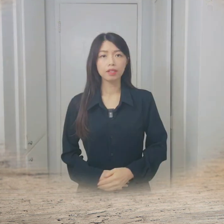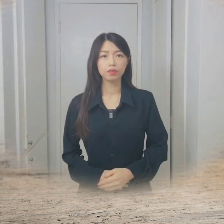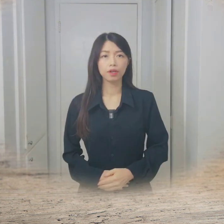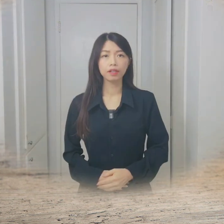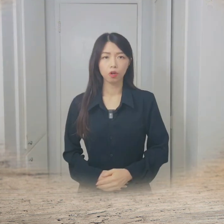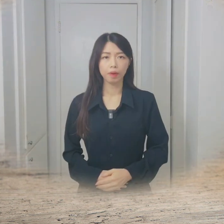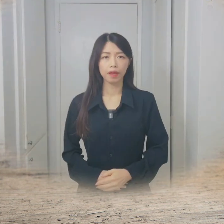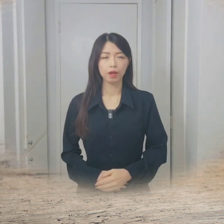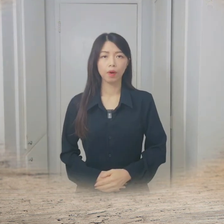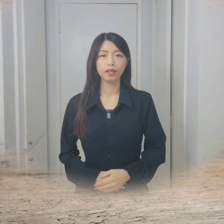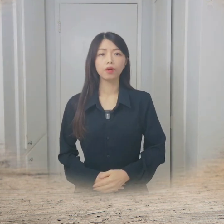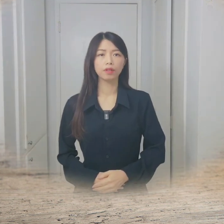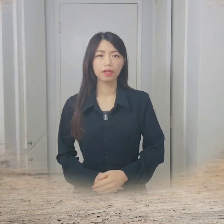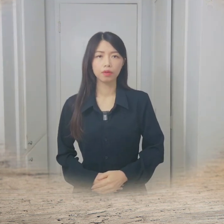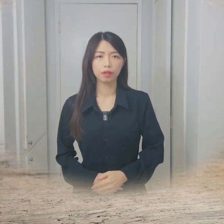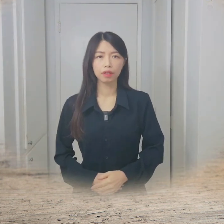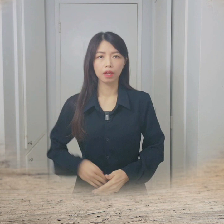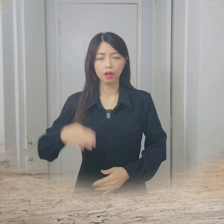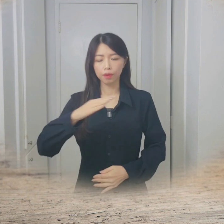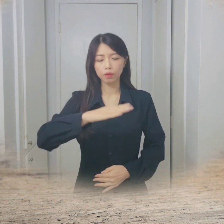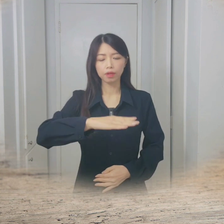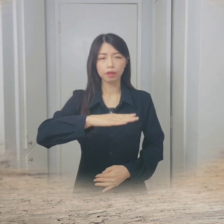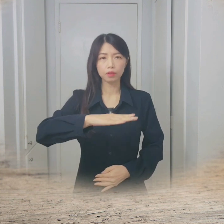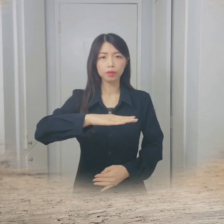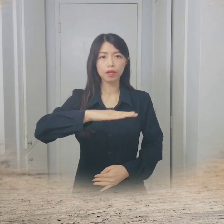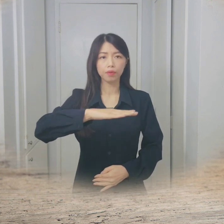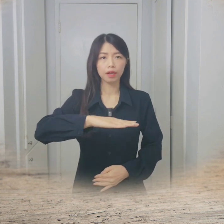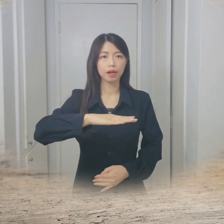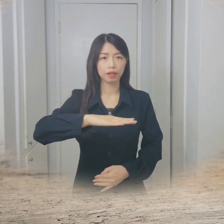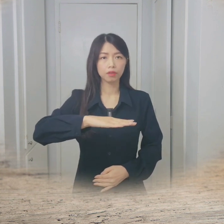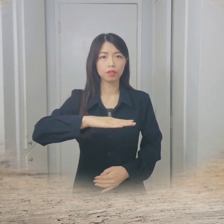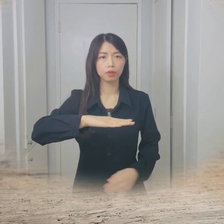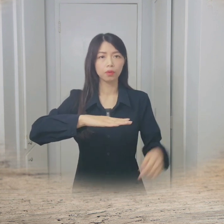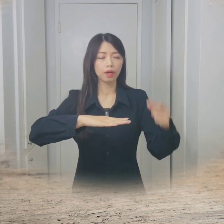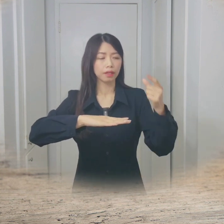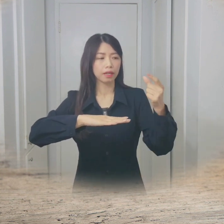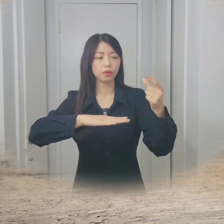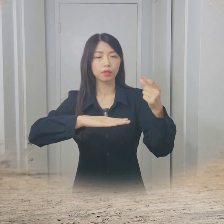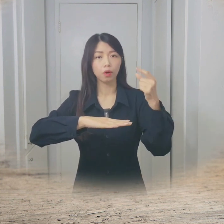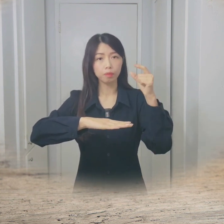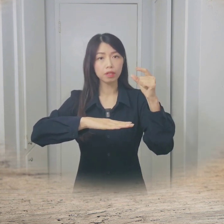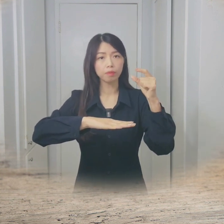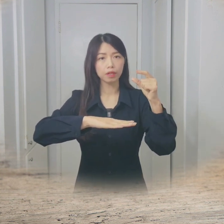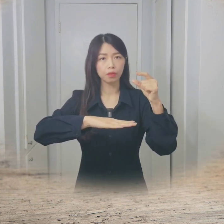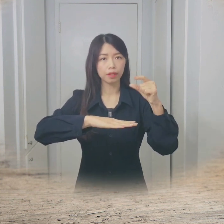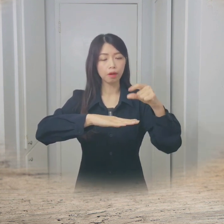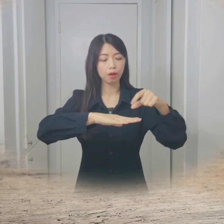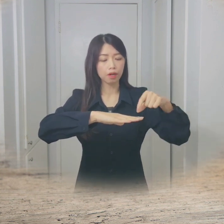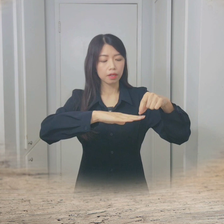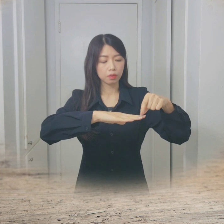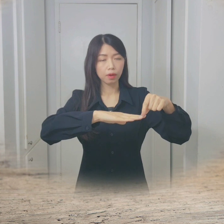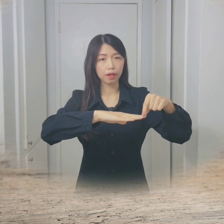왕 대신 줄을 경배해 왕이라고 한 뜻의 수어는 왼손은 이렇게 손등이 위를 향하게 해주시고 다른 손은 엄지검지를